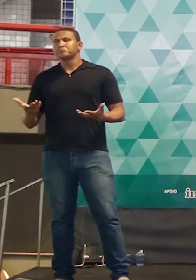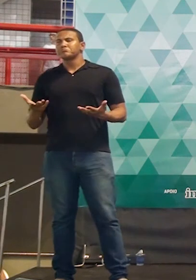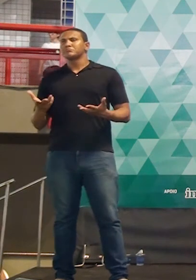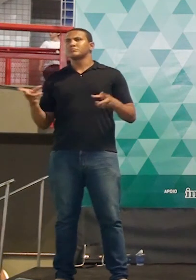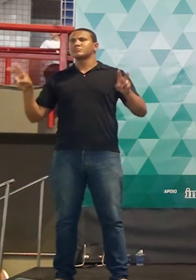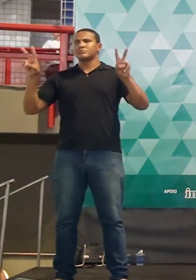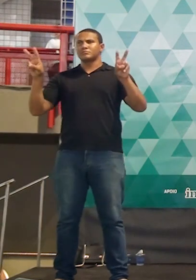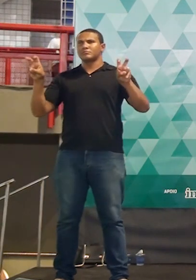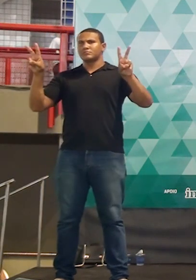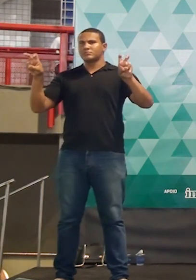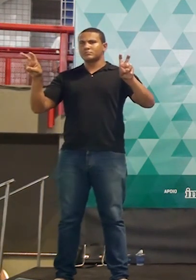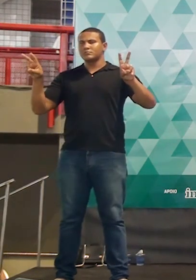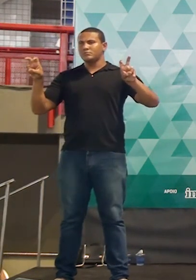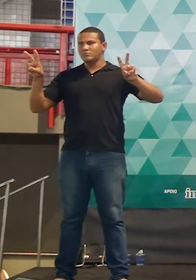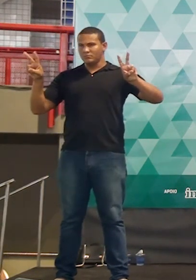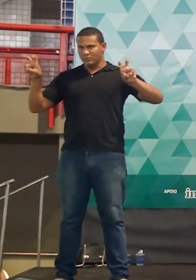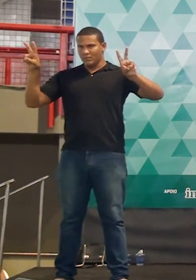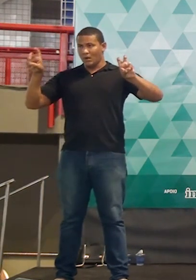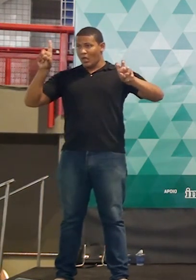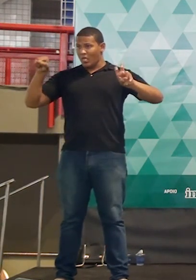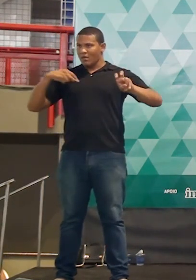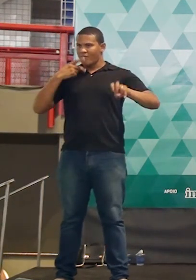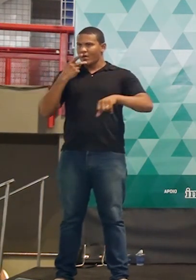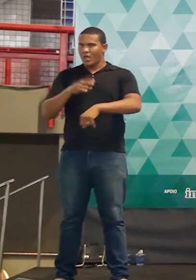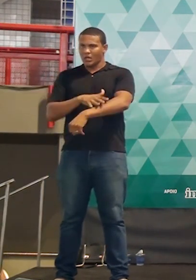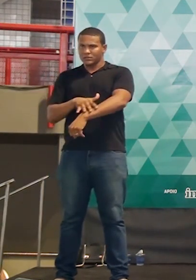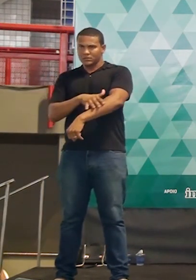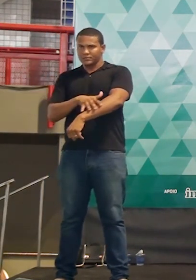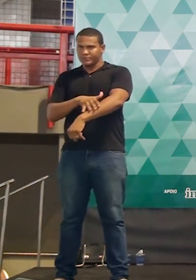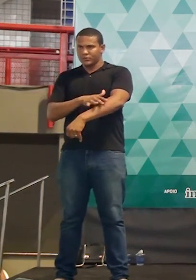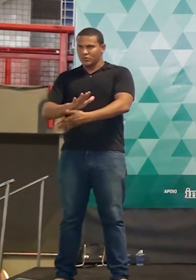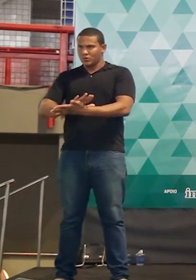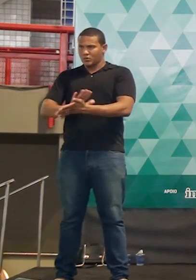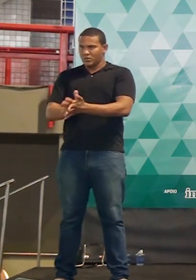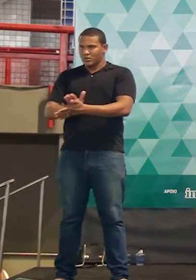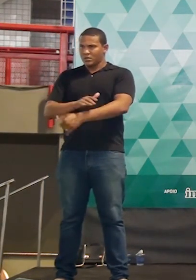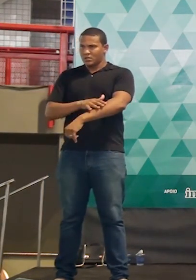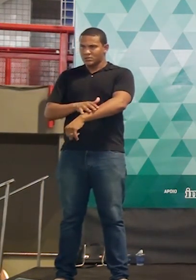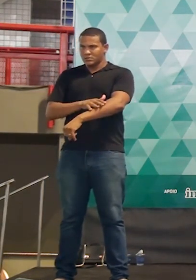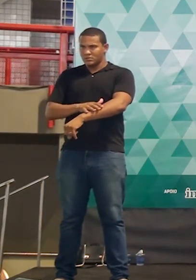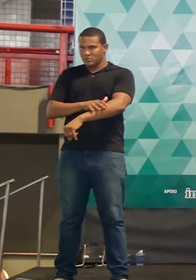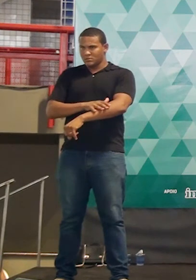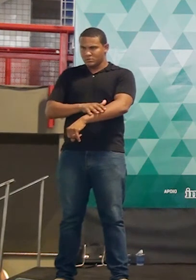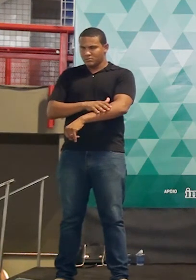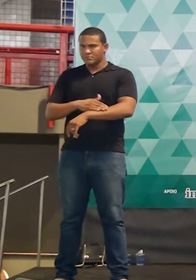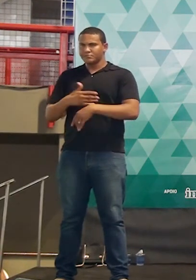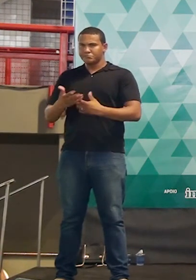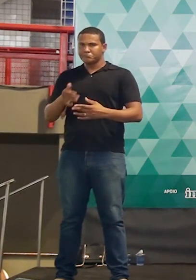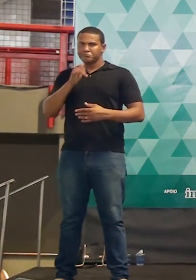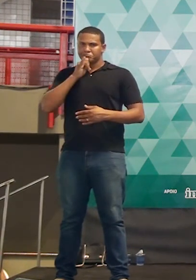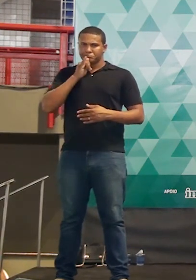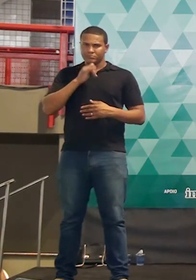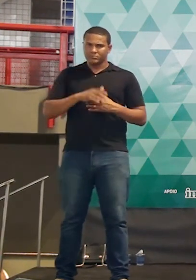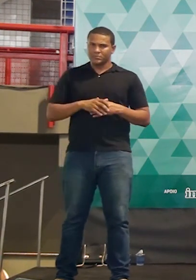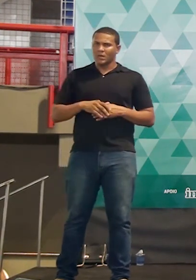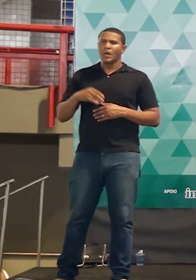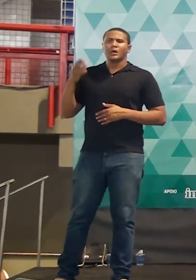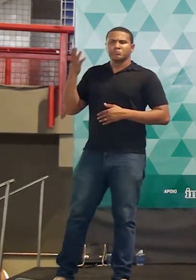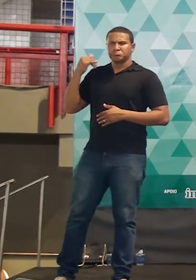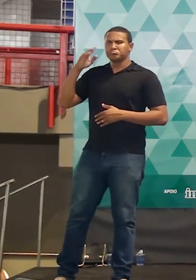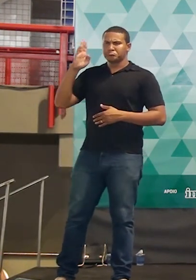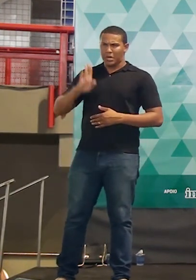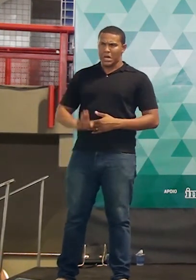tema pede que você fale sobre racismo, você pode começar dizendo assim, que o Brasil